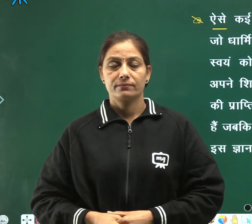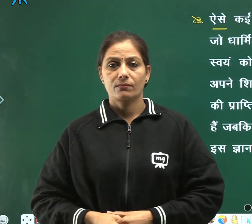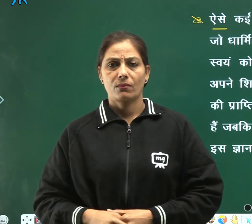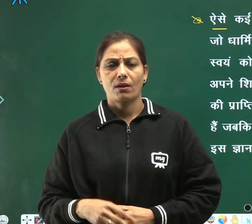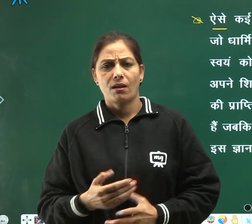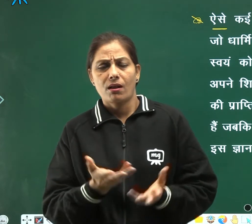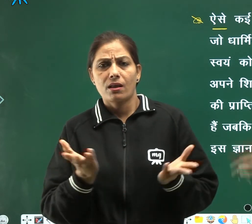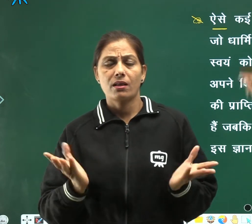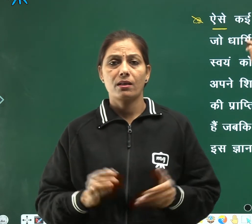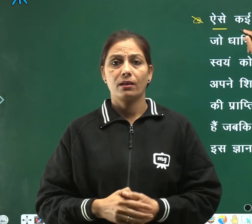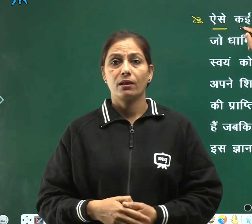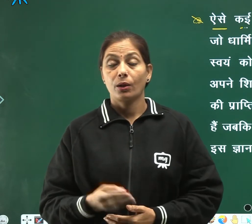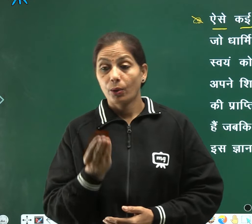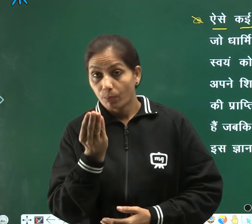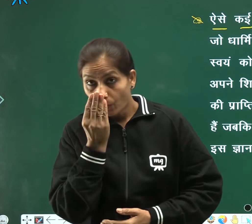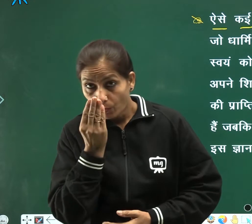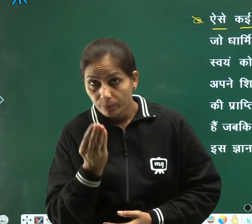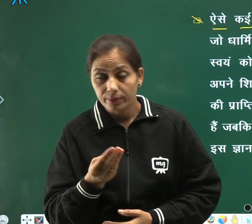कई पीर पैगंबर हैं